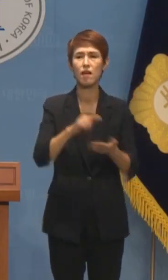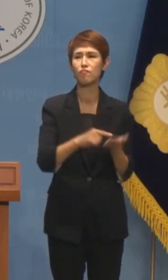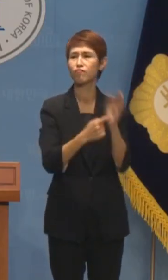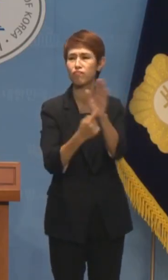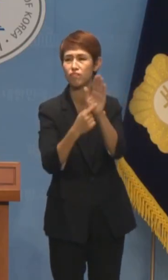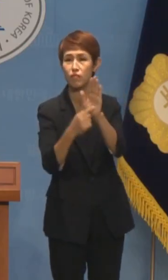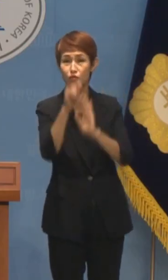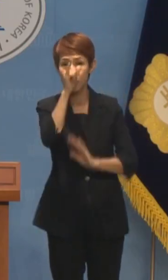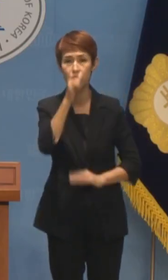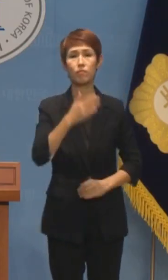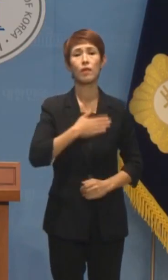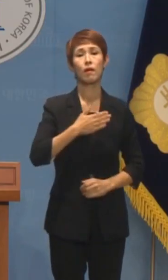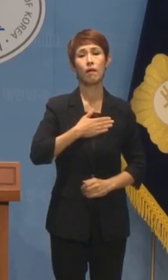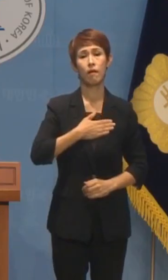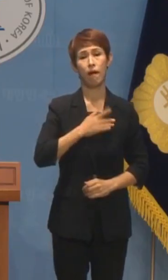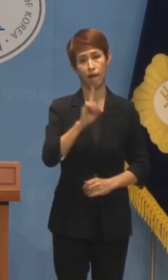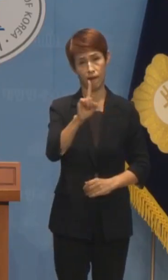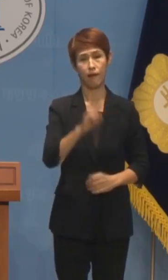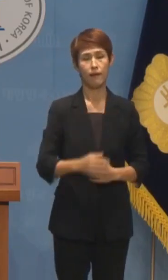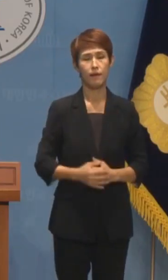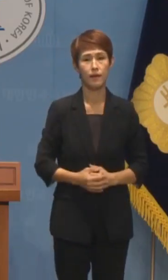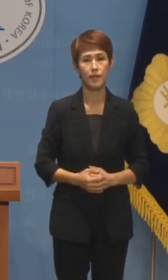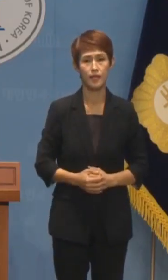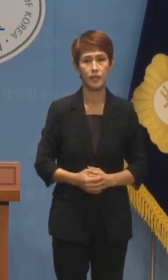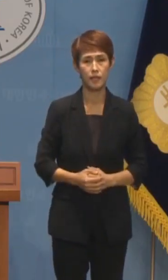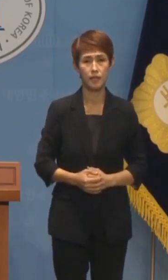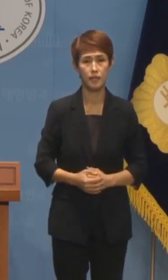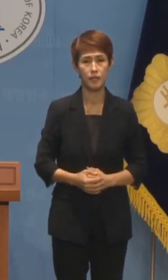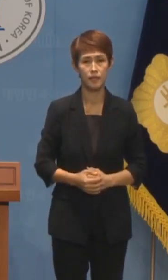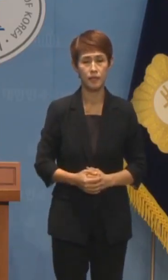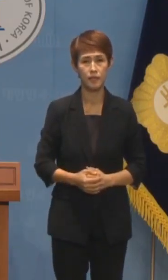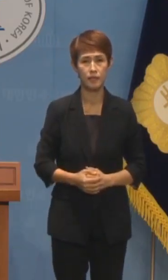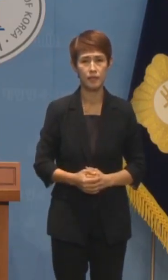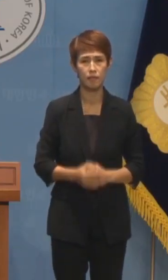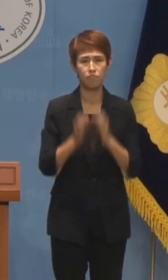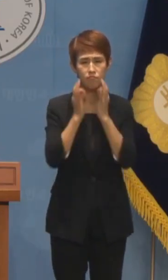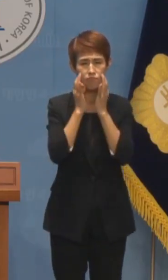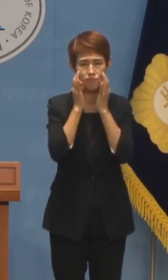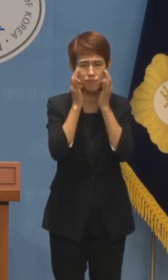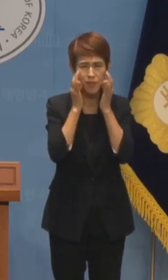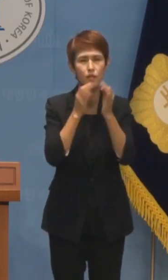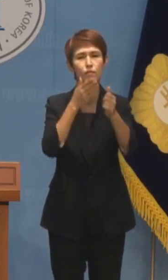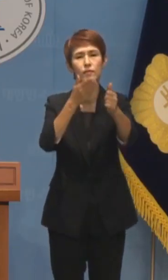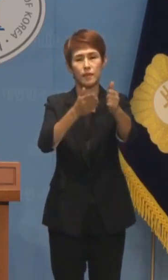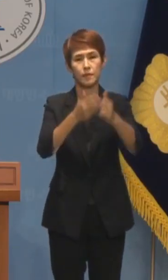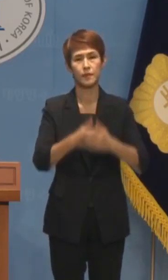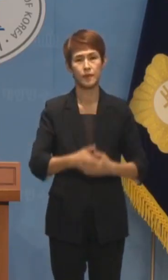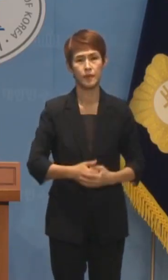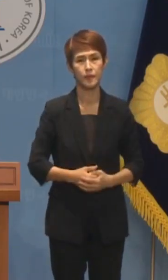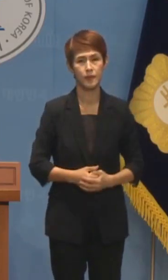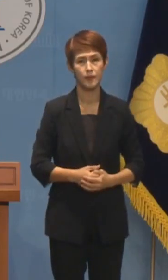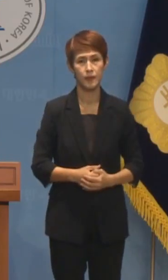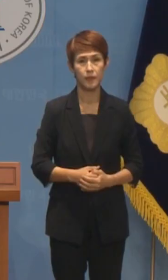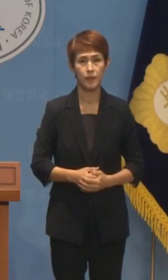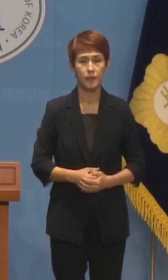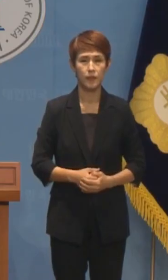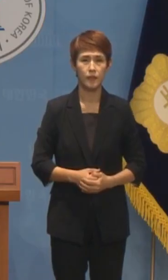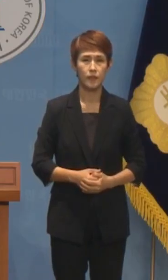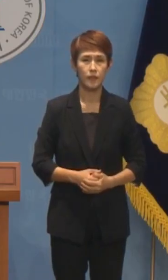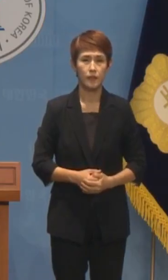저 홍재남 뿐이었습니다. 여러분께 간곡히 호소드립니다.